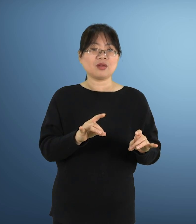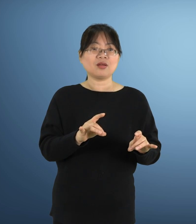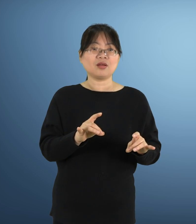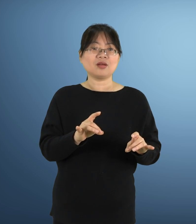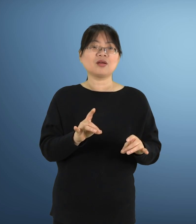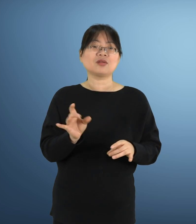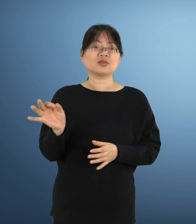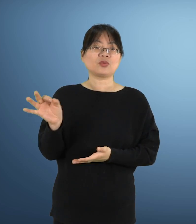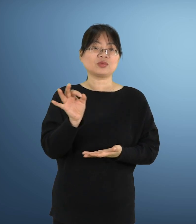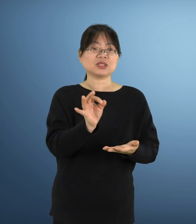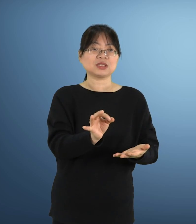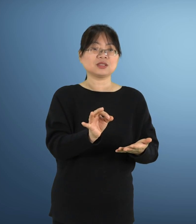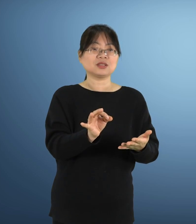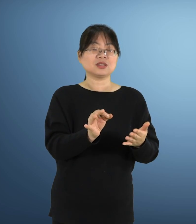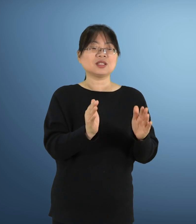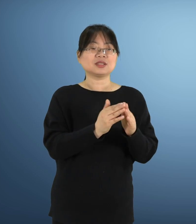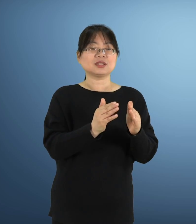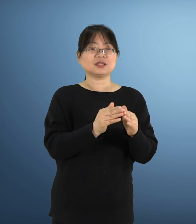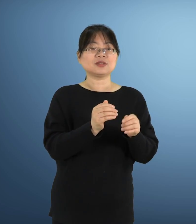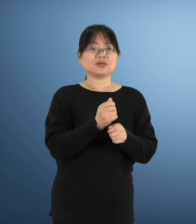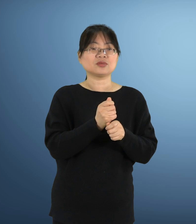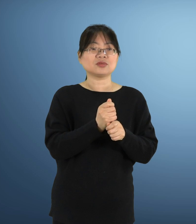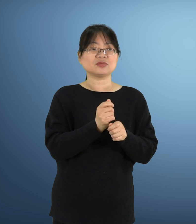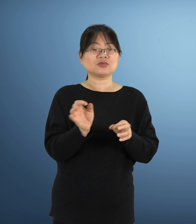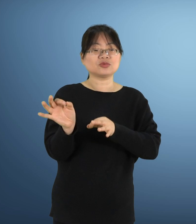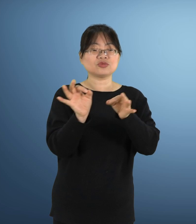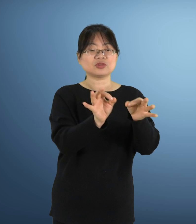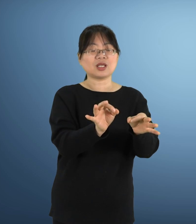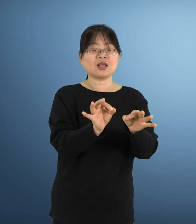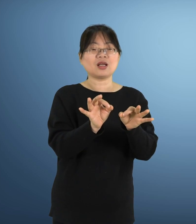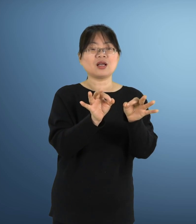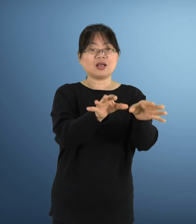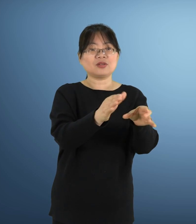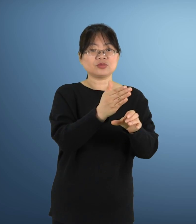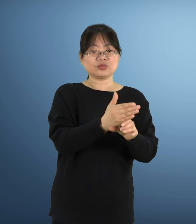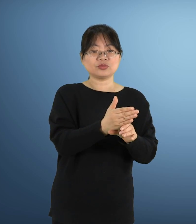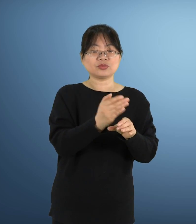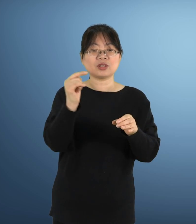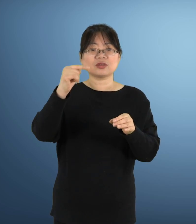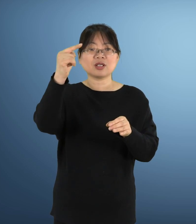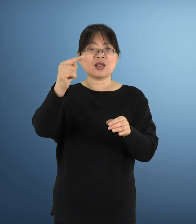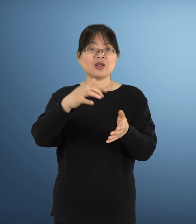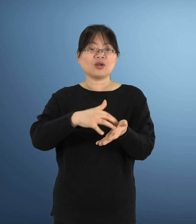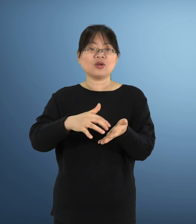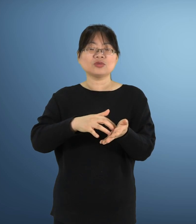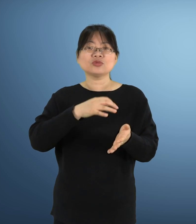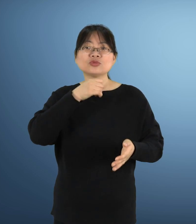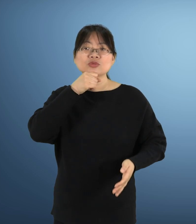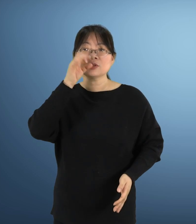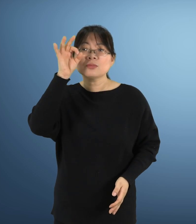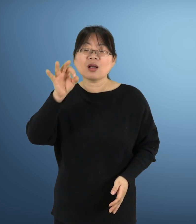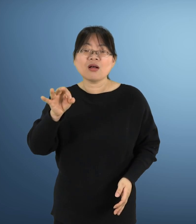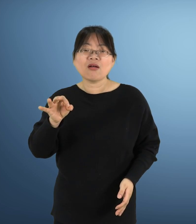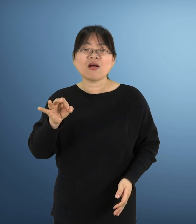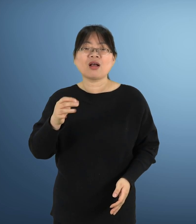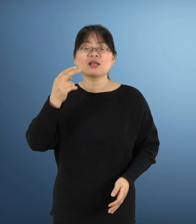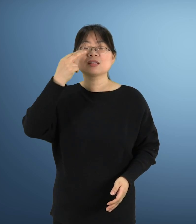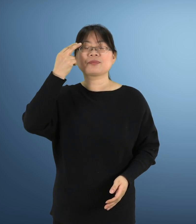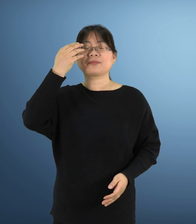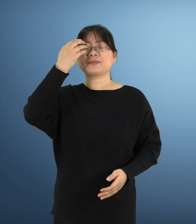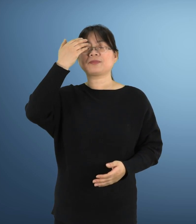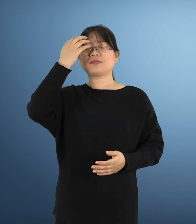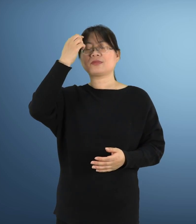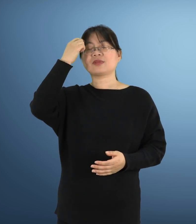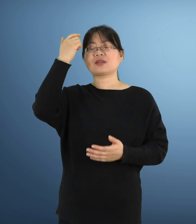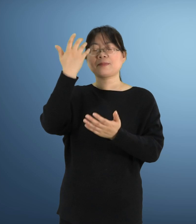주택시장으로 전부 다 몰려가고 있습니다. 제가 그 다음 수치에 기절할 뻔했어요.